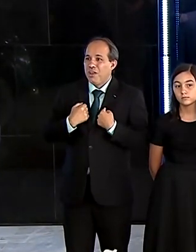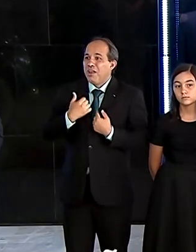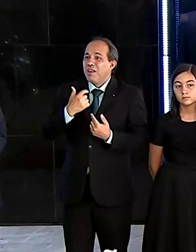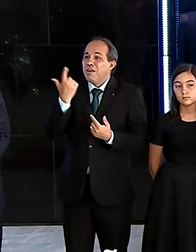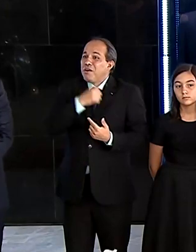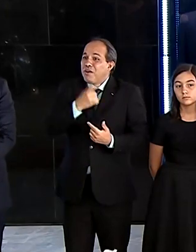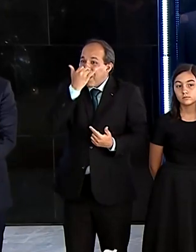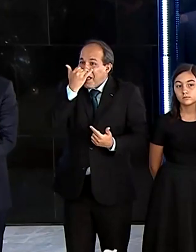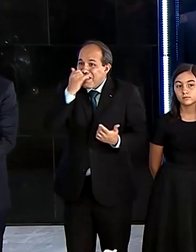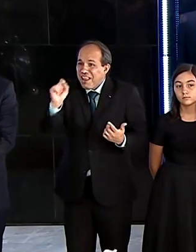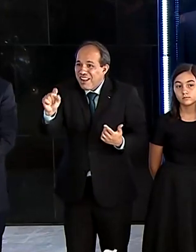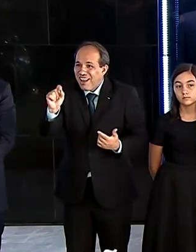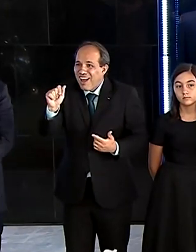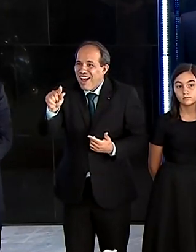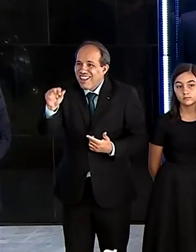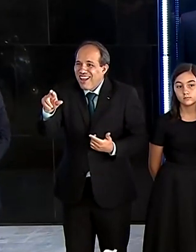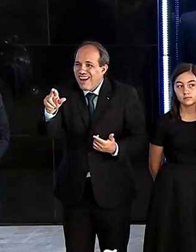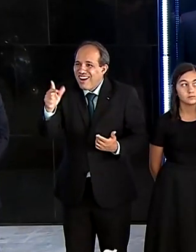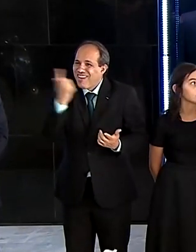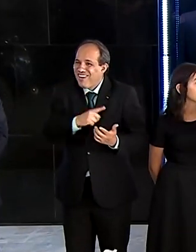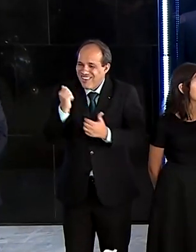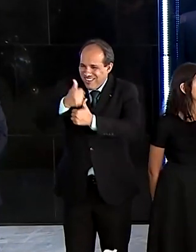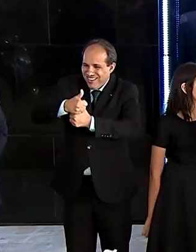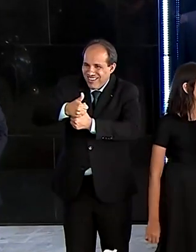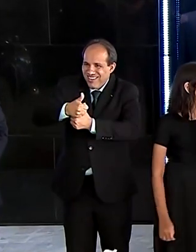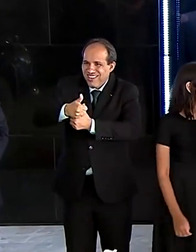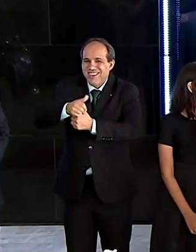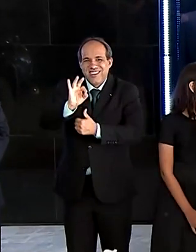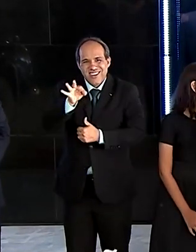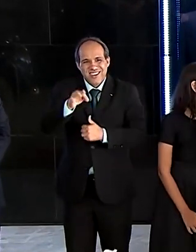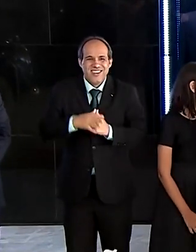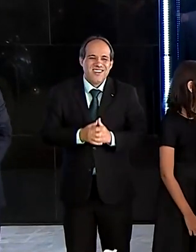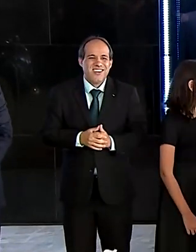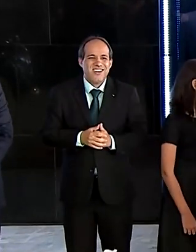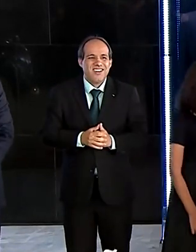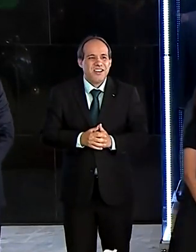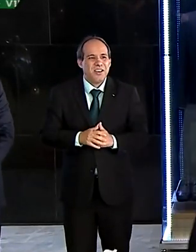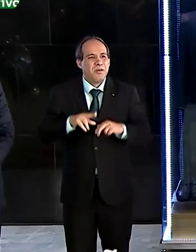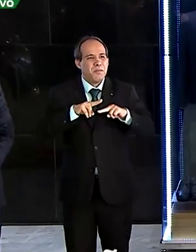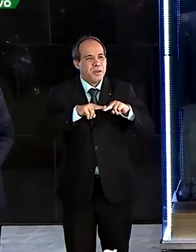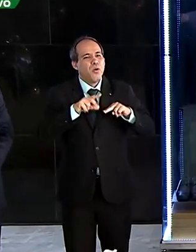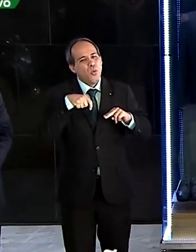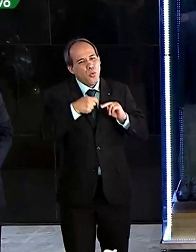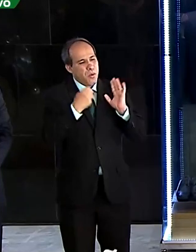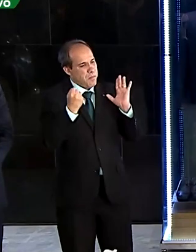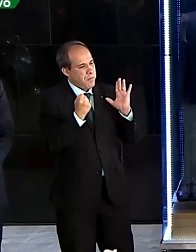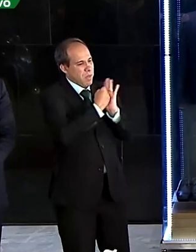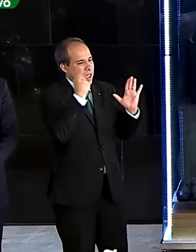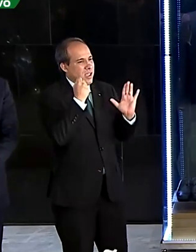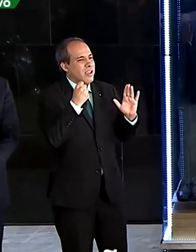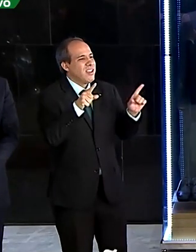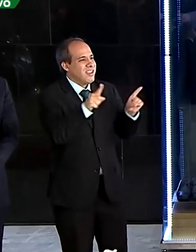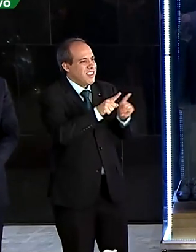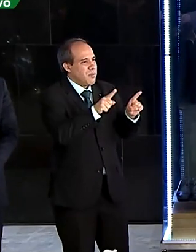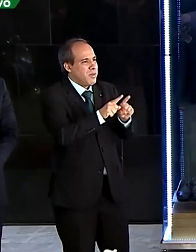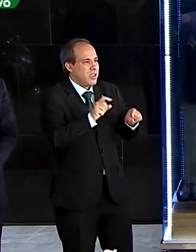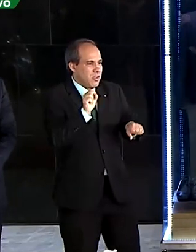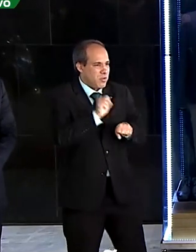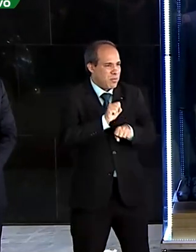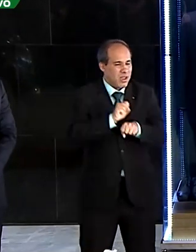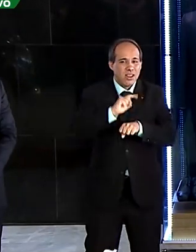nós chegamos, né, Onyx? E assim sendo, é mais que uma marca. A gente espera, quando